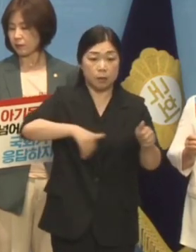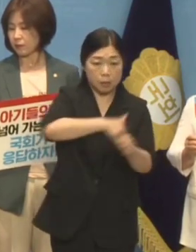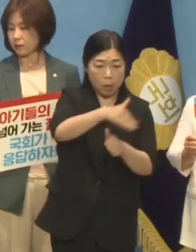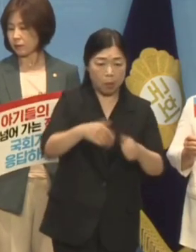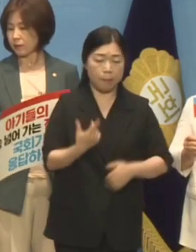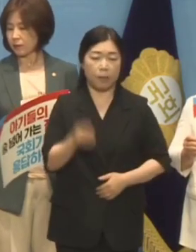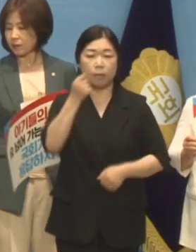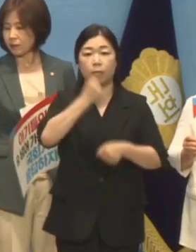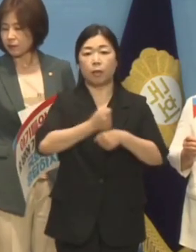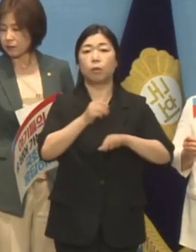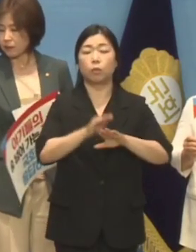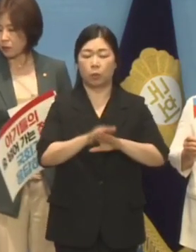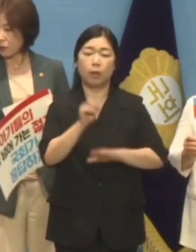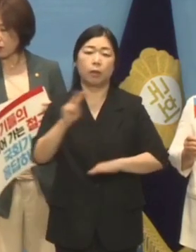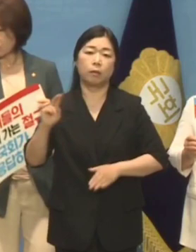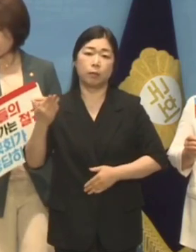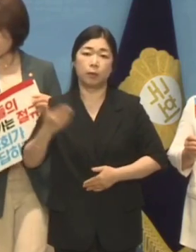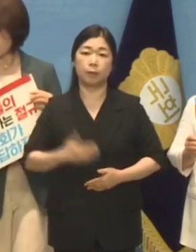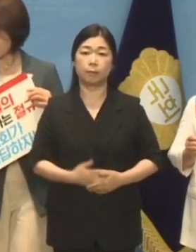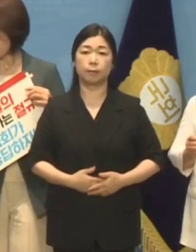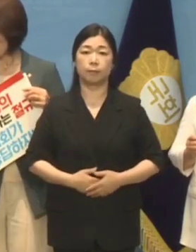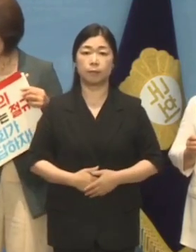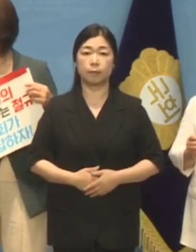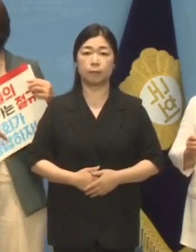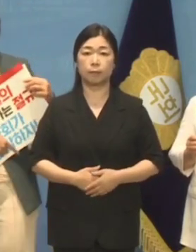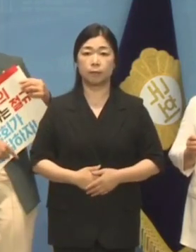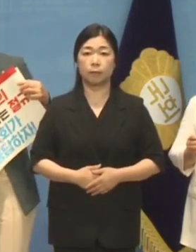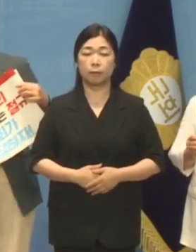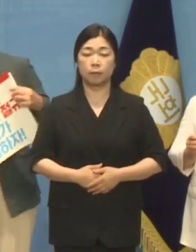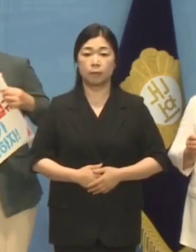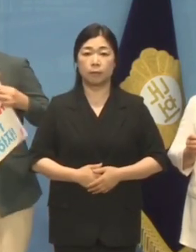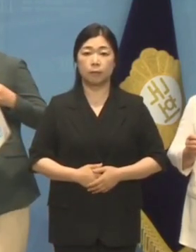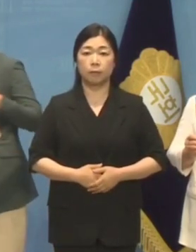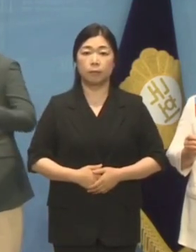안전장치를 시급히 마련해야 합니다.